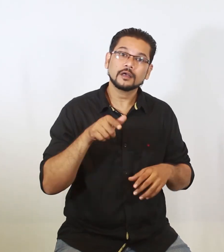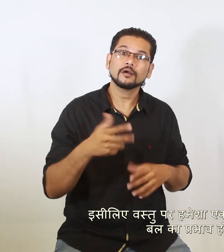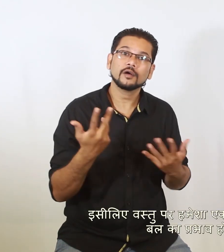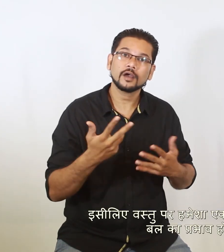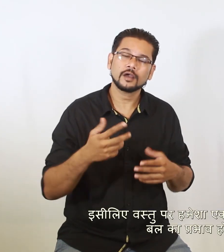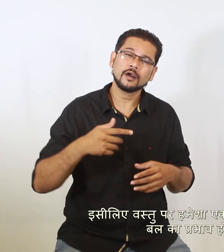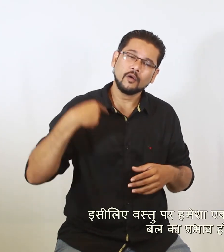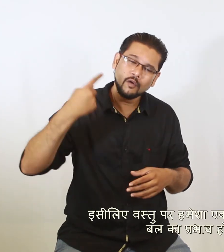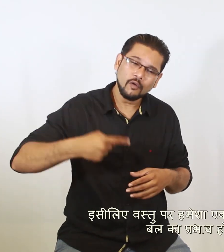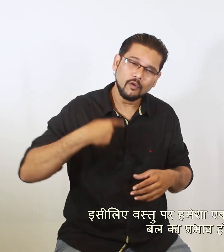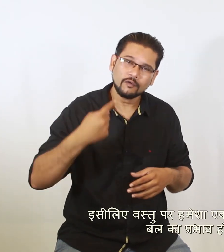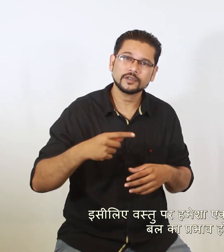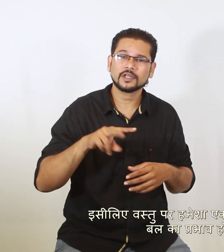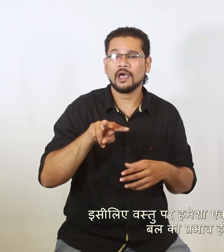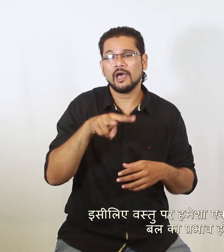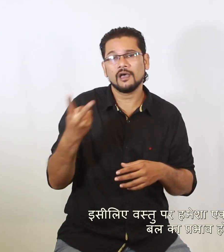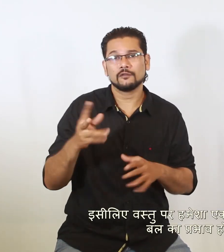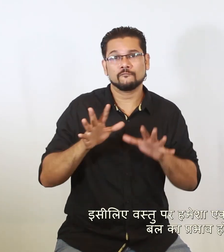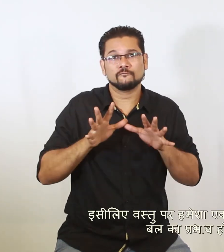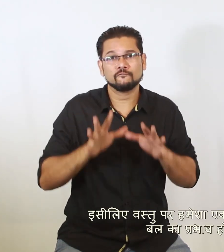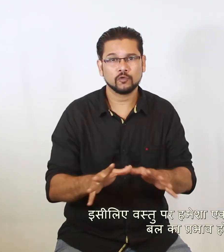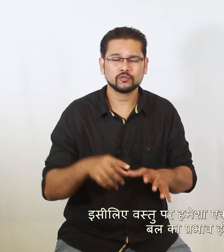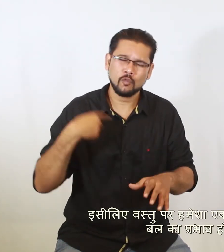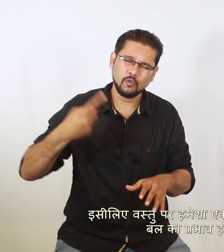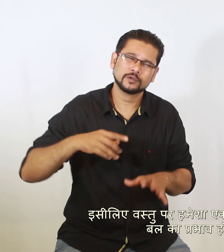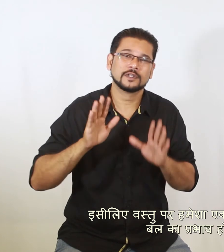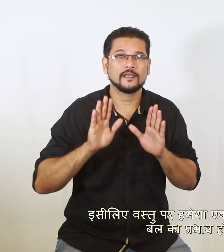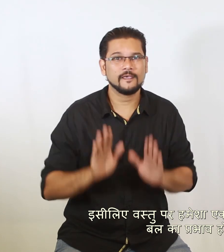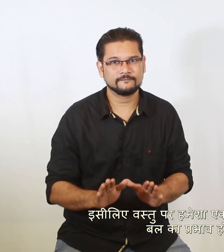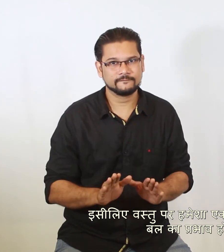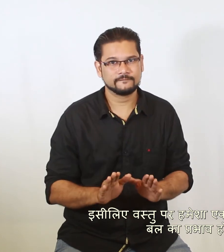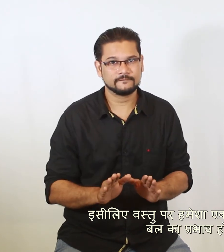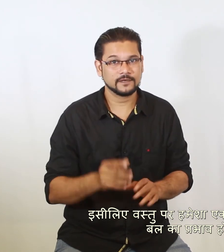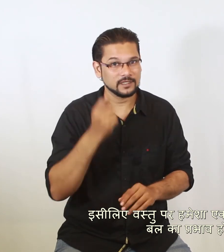इसलिए वस्तू पर हमेशा एक बाहरी असंतुलित बल का प्रभाव होता है